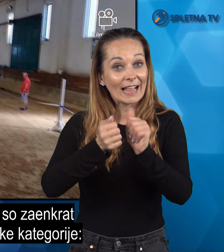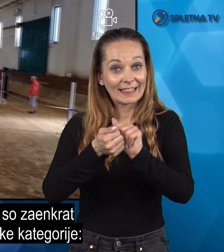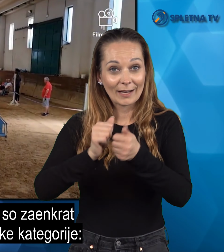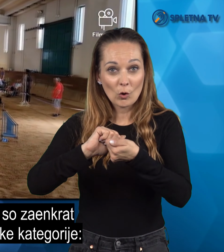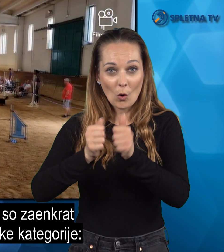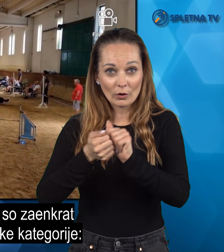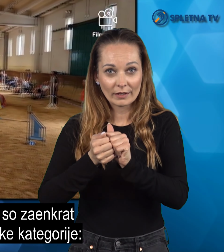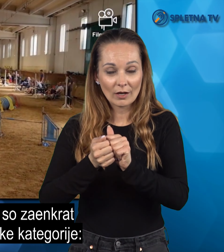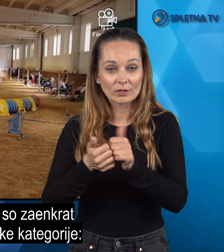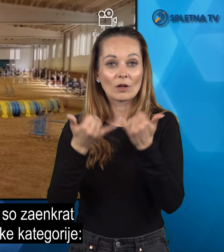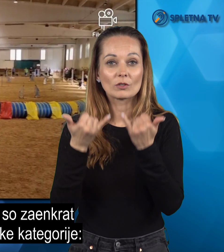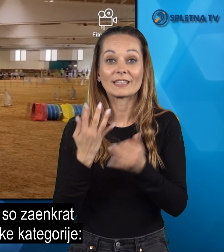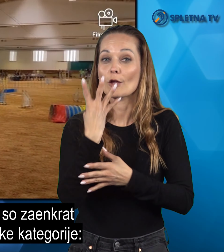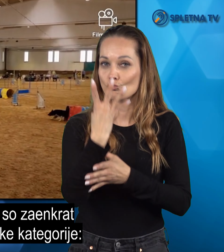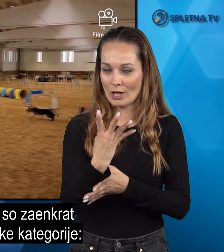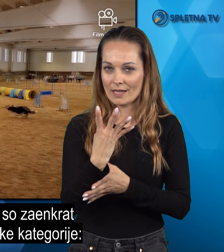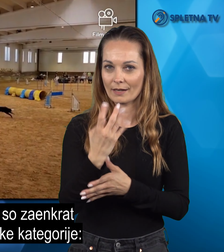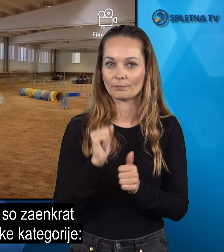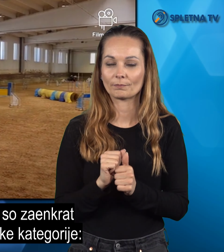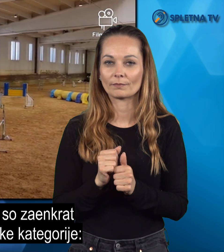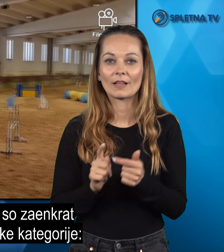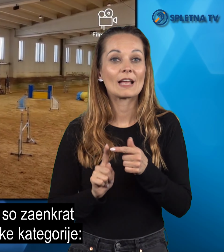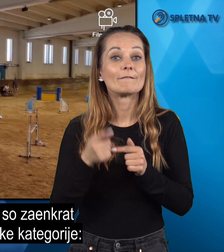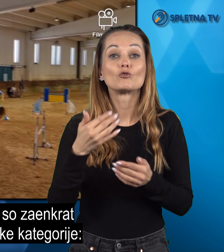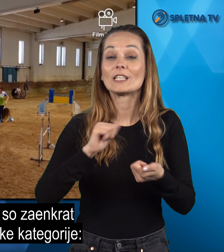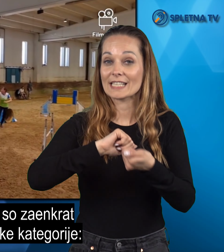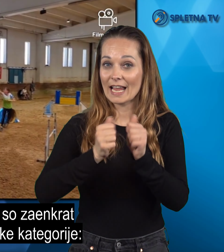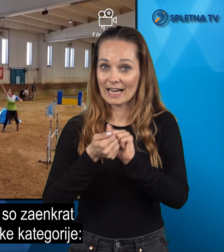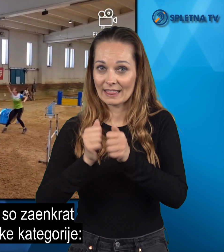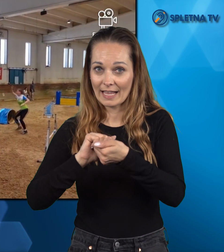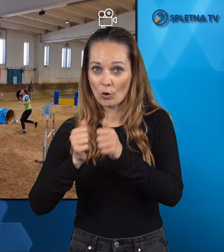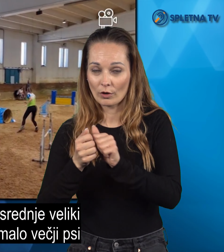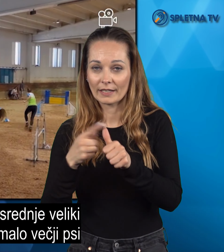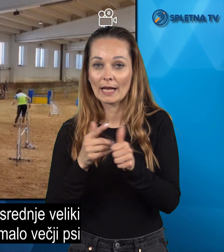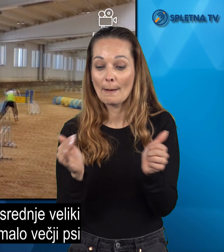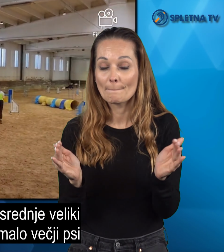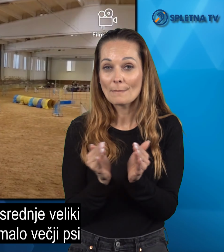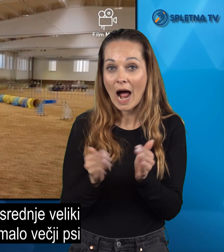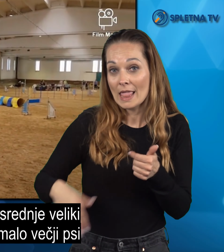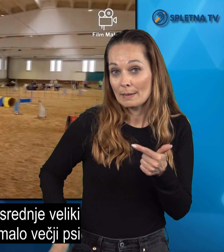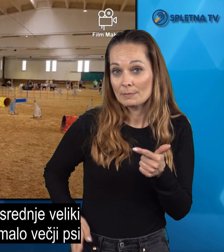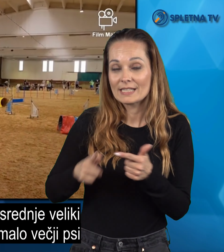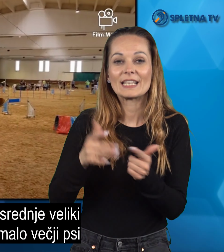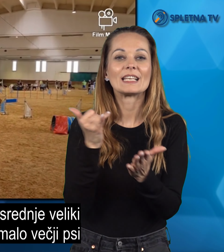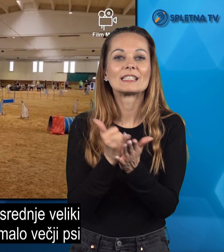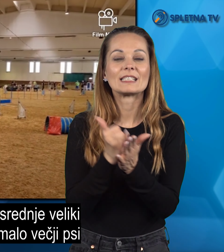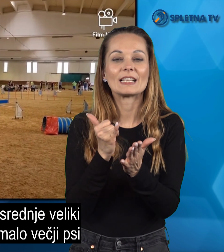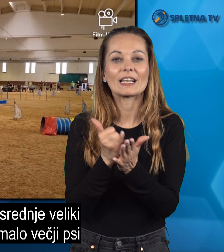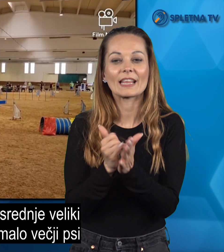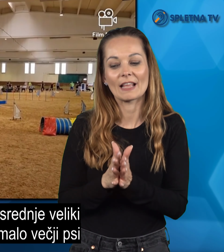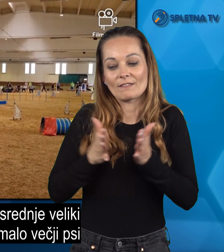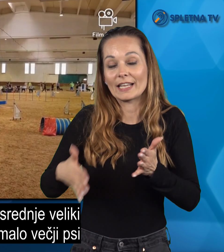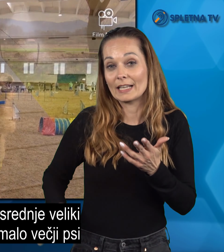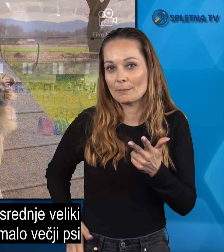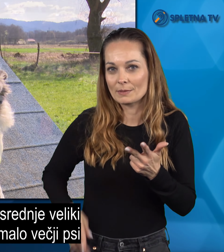Kategorije so zaenkrat 4, višinske kategorije. Majhni psi, srednje veliki